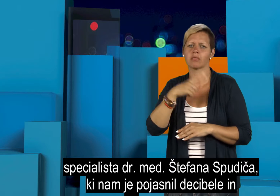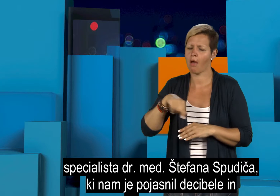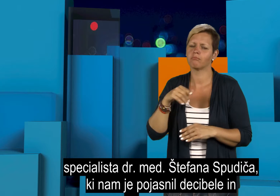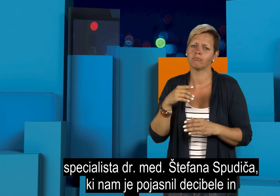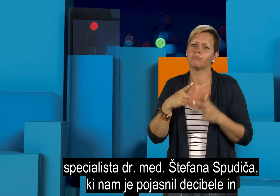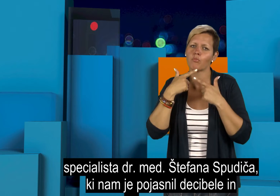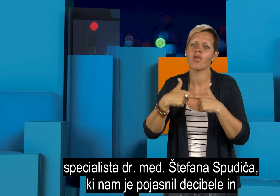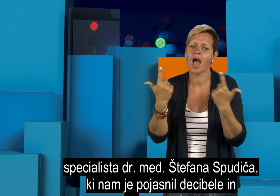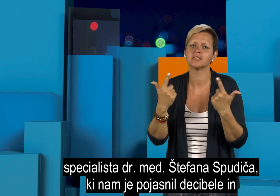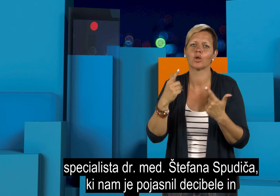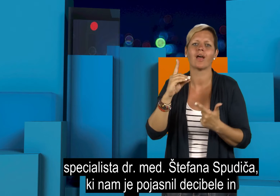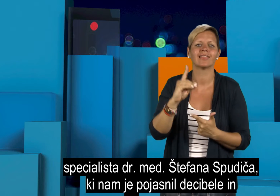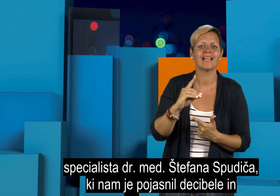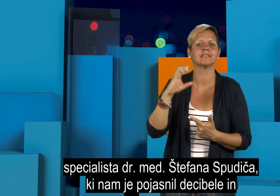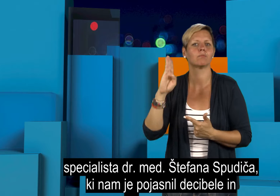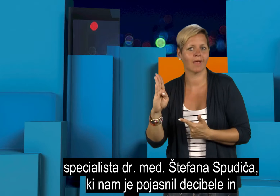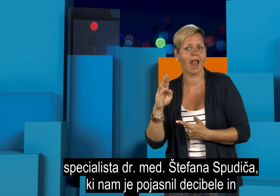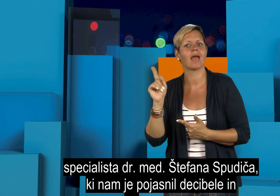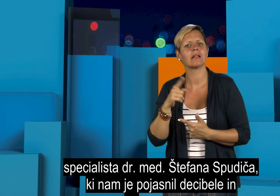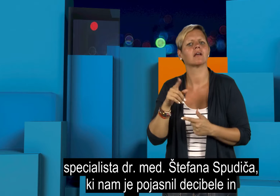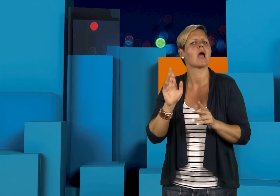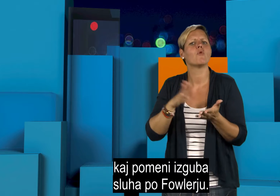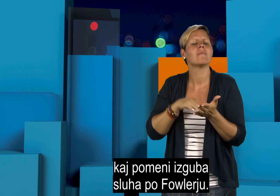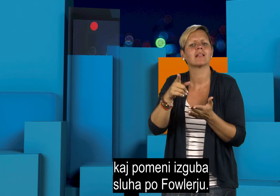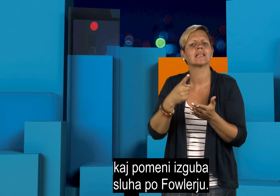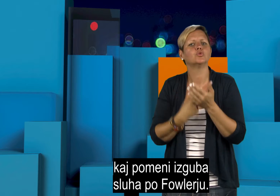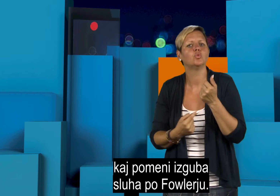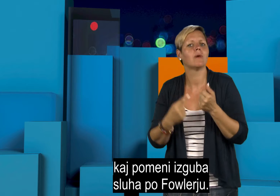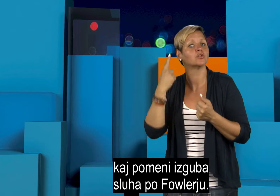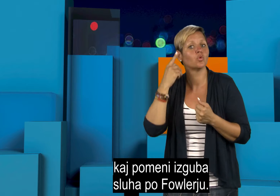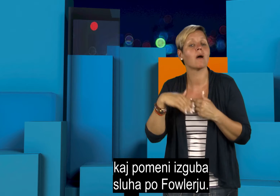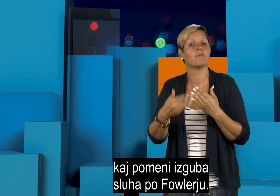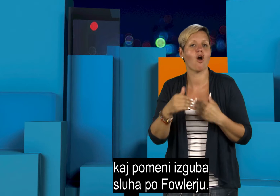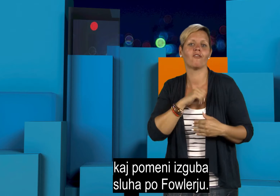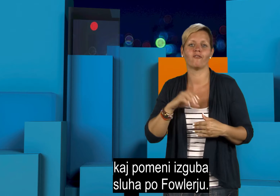in kaj pomeni izguba sluha po Fowlerju.